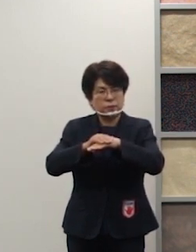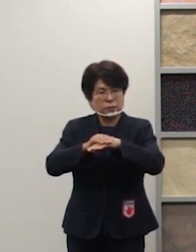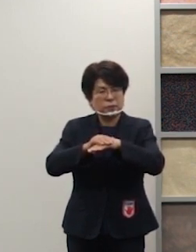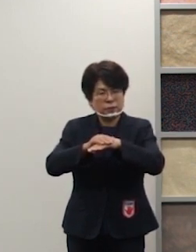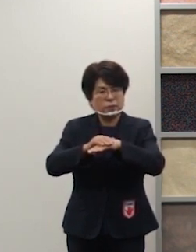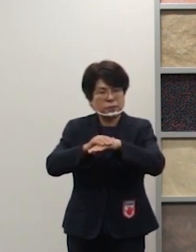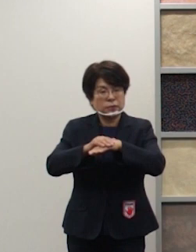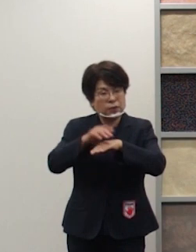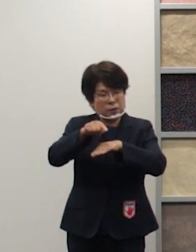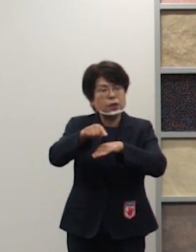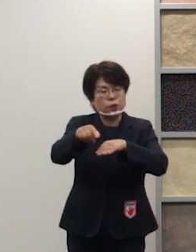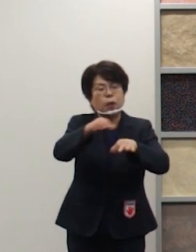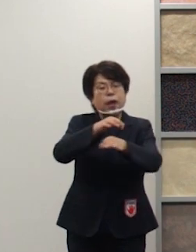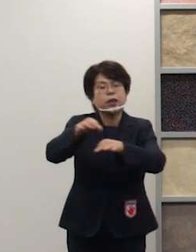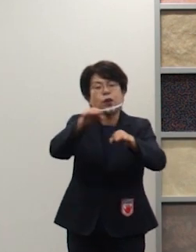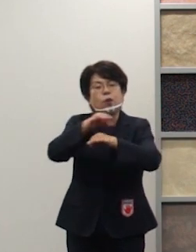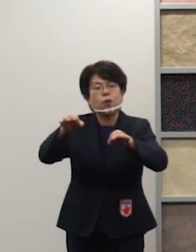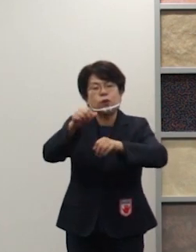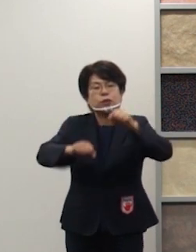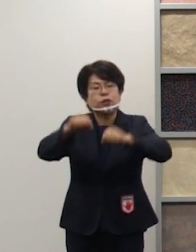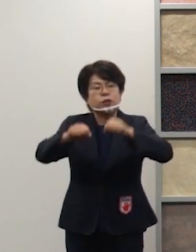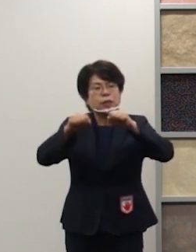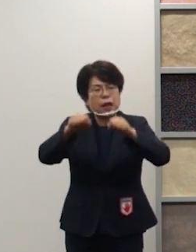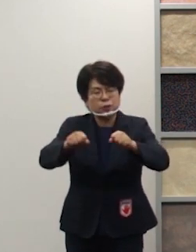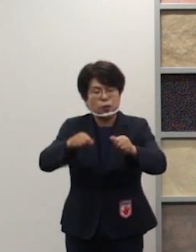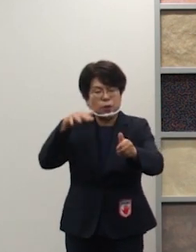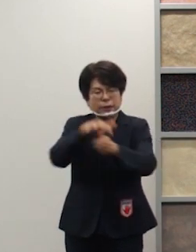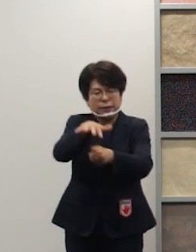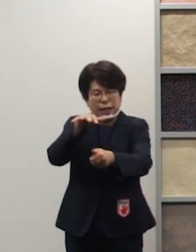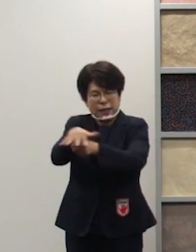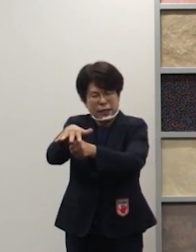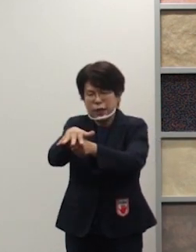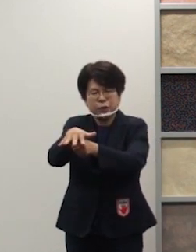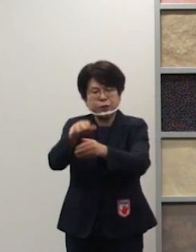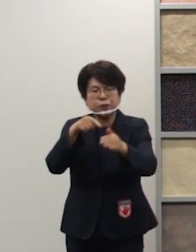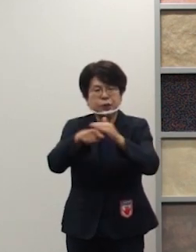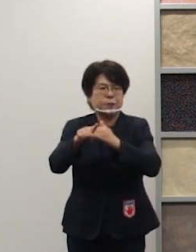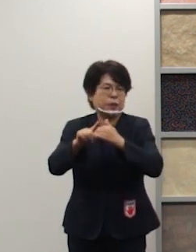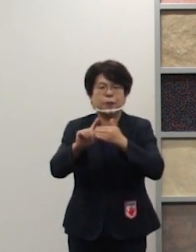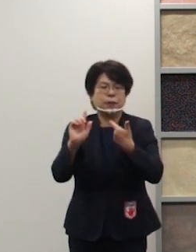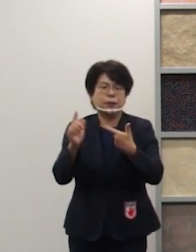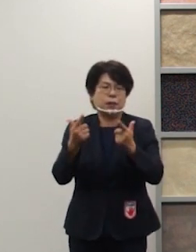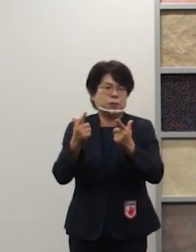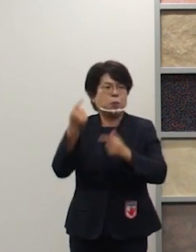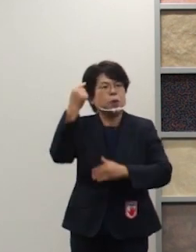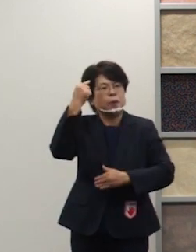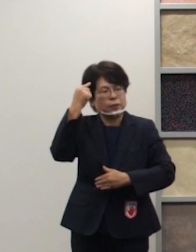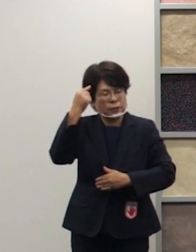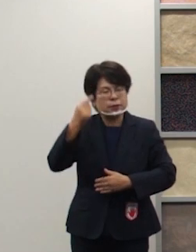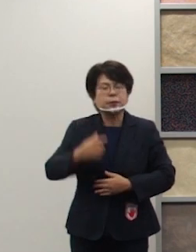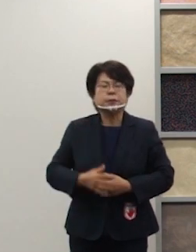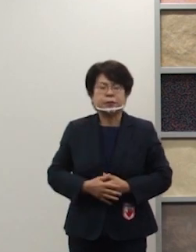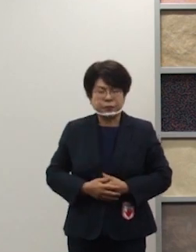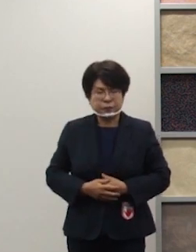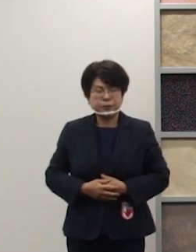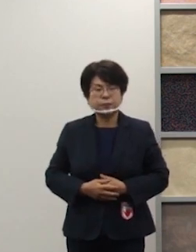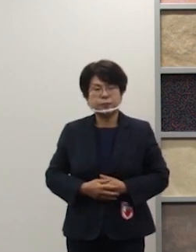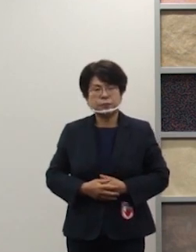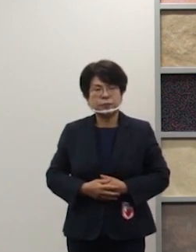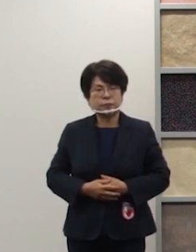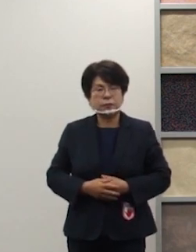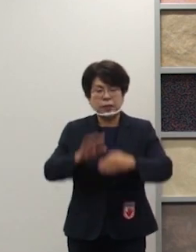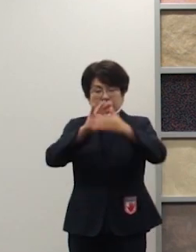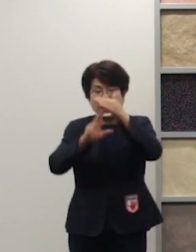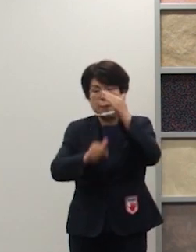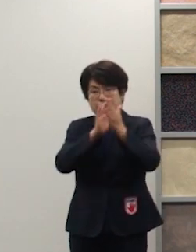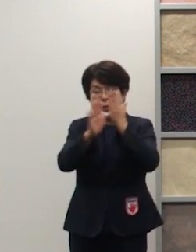国民の権利、県民の権利というものを、侵害しているものにはならないだろうと、このように考えている次第であります。で、なぜ山梨